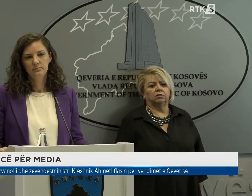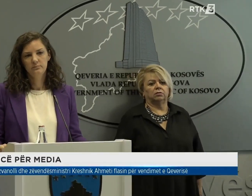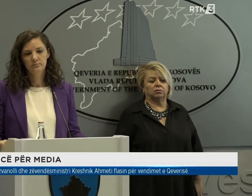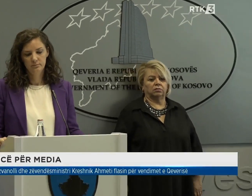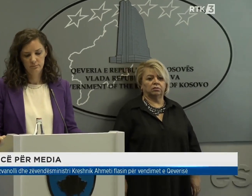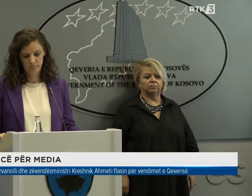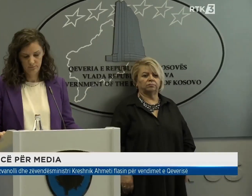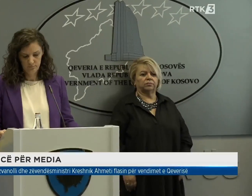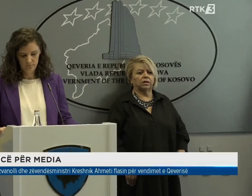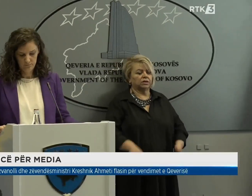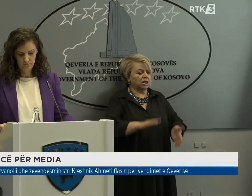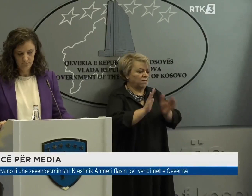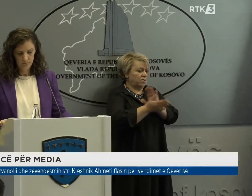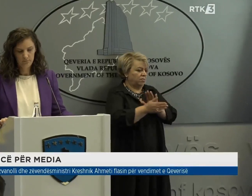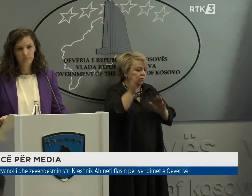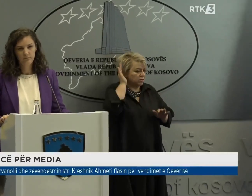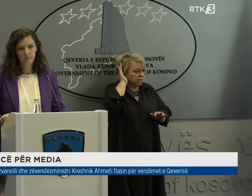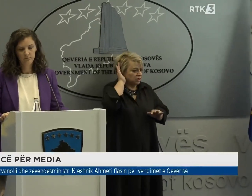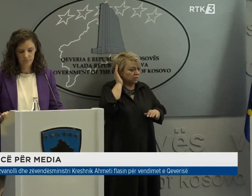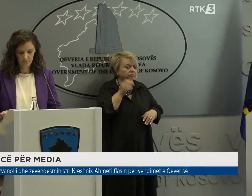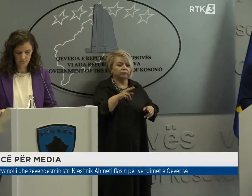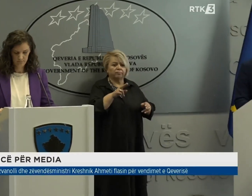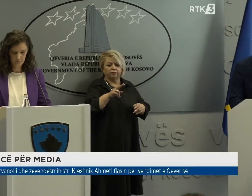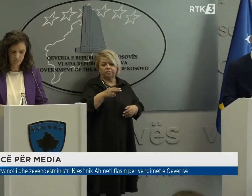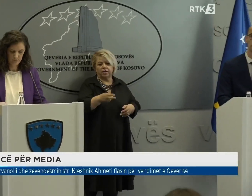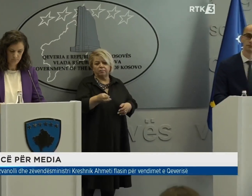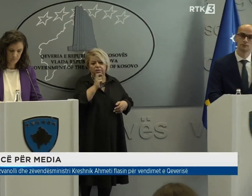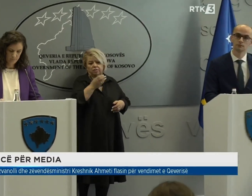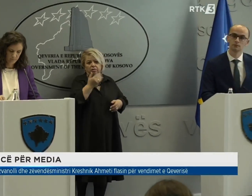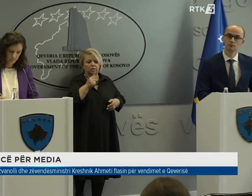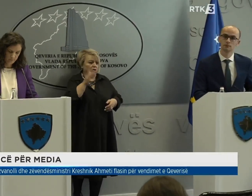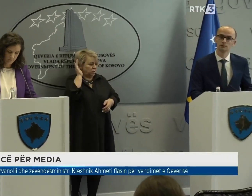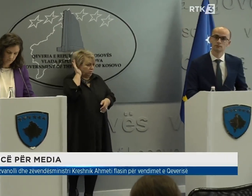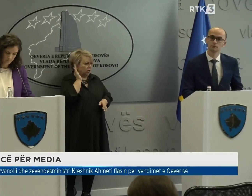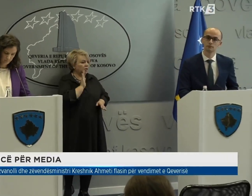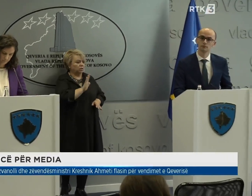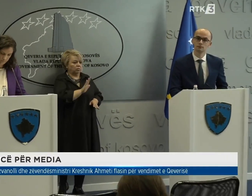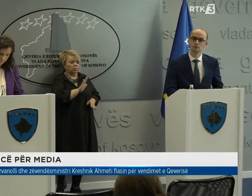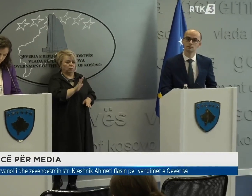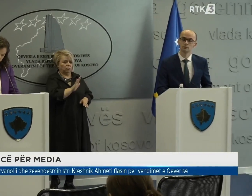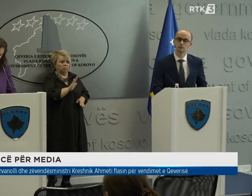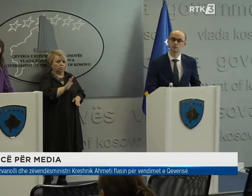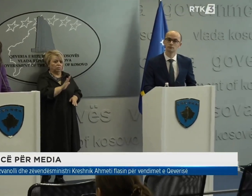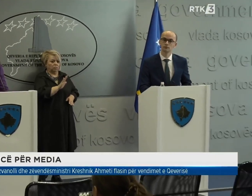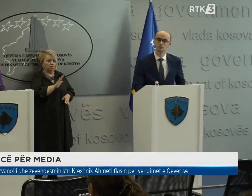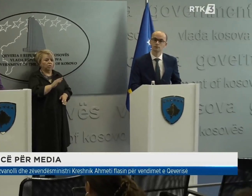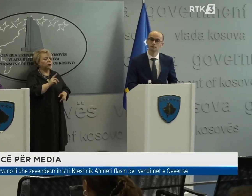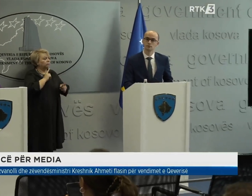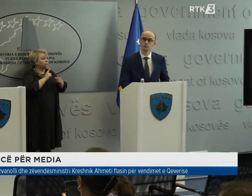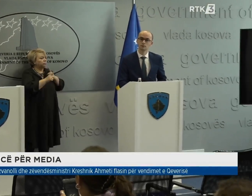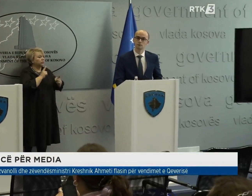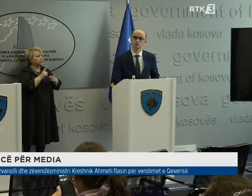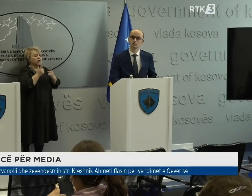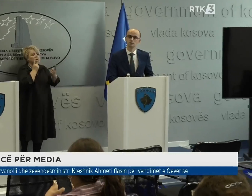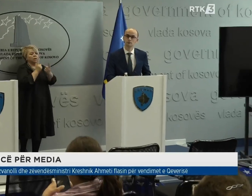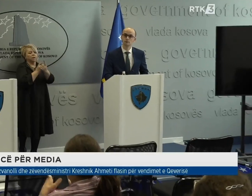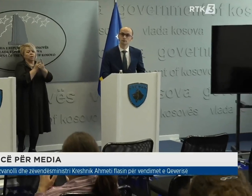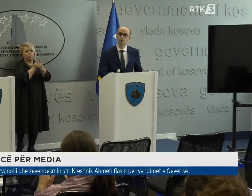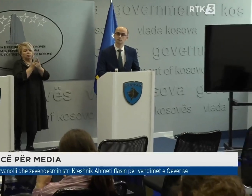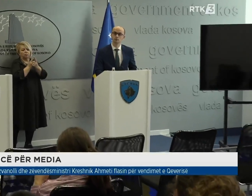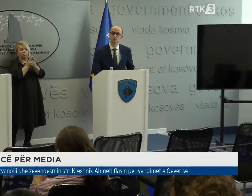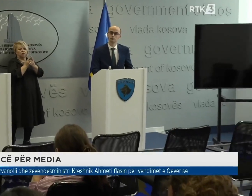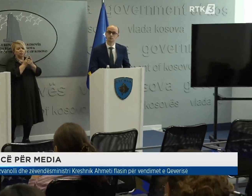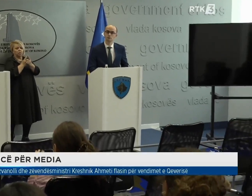Zëvendës ministre, edhe një pyetje që nuk u marr përgjigje. Si ministri, ndoshta a keni pas qoftë edhe biseda për takimin,